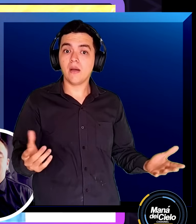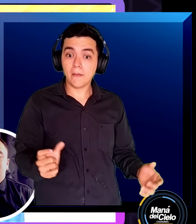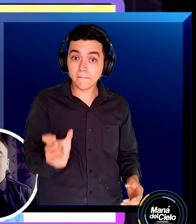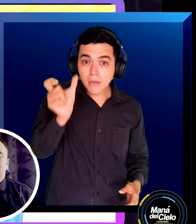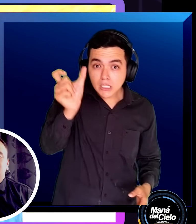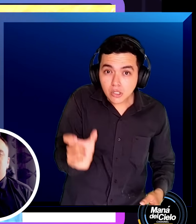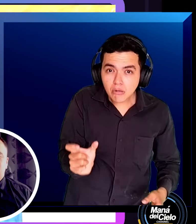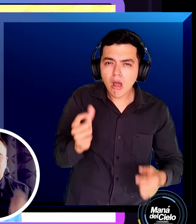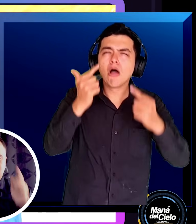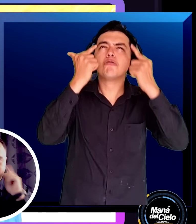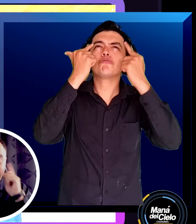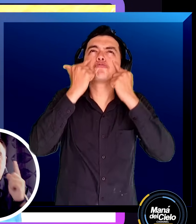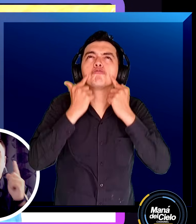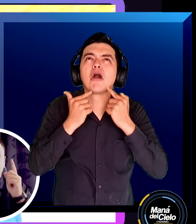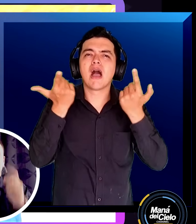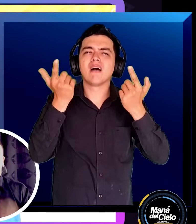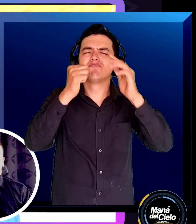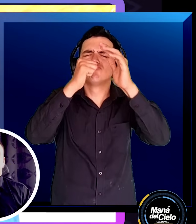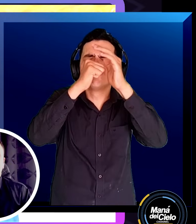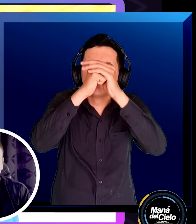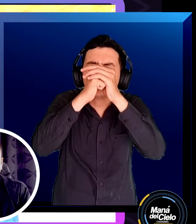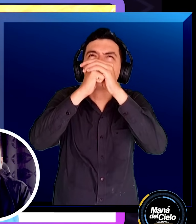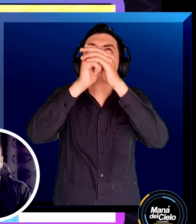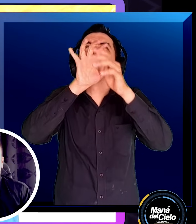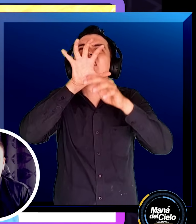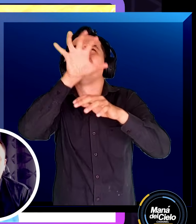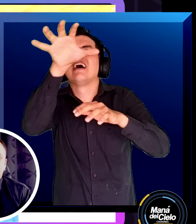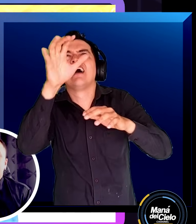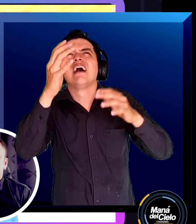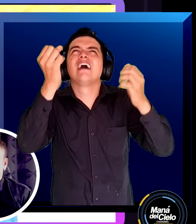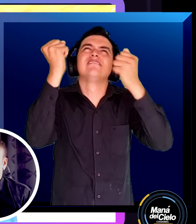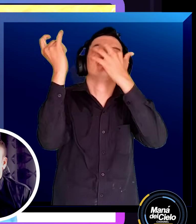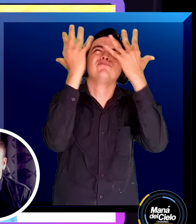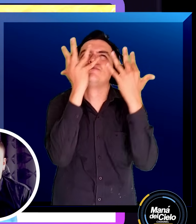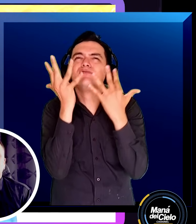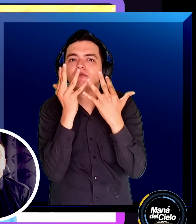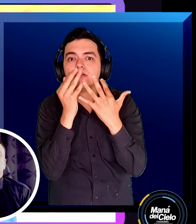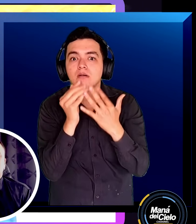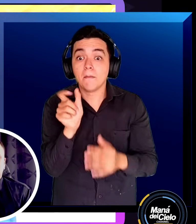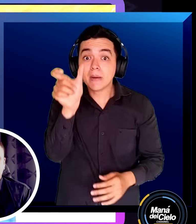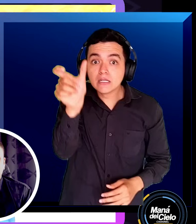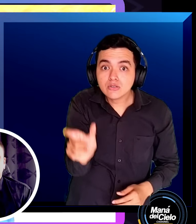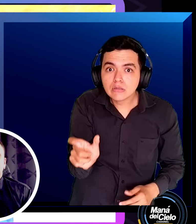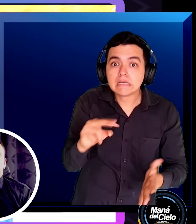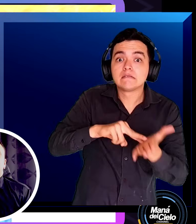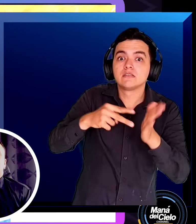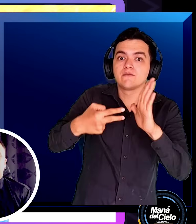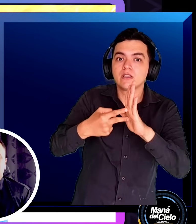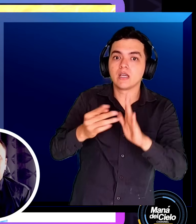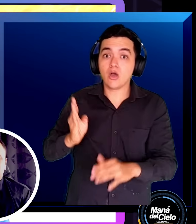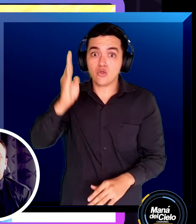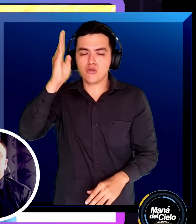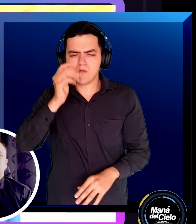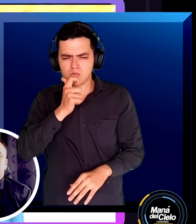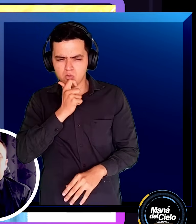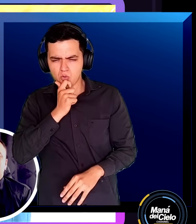Y cuando él comenzó a gritar y la gente lo quiso mandar a callar, usted ya sabe que Jesús dijo: